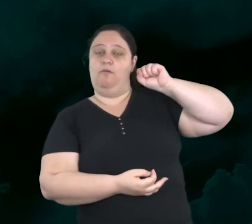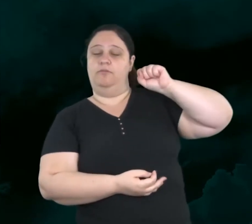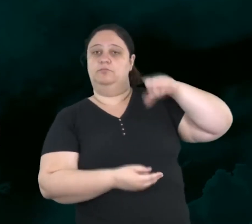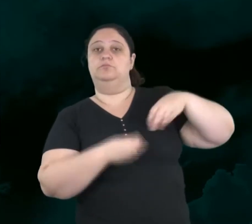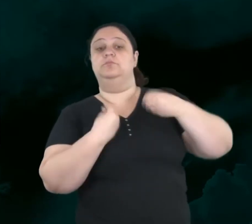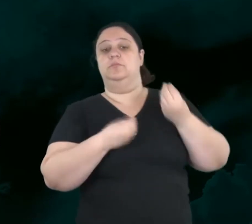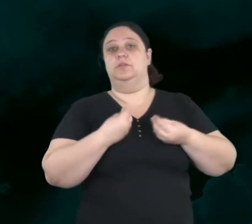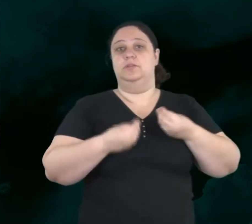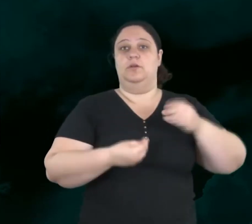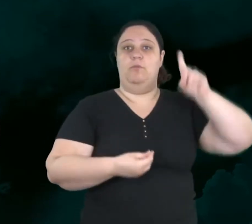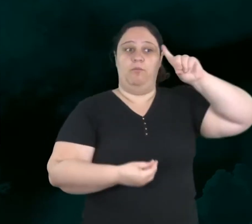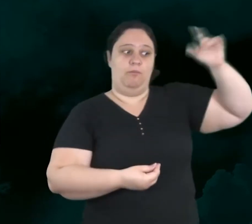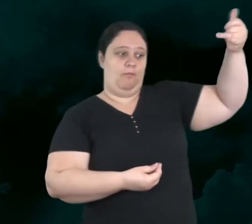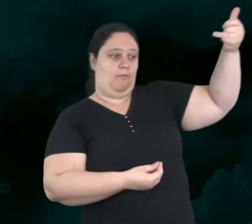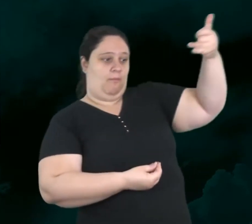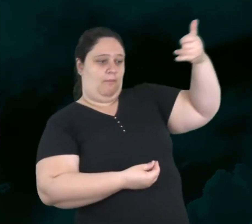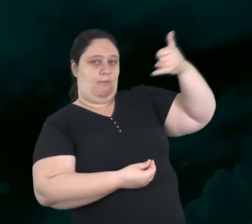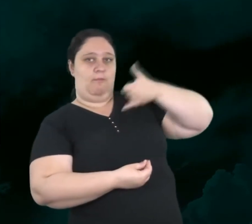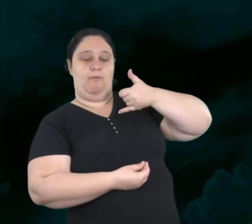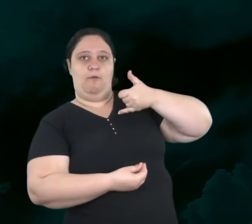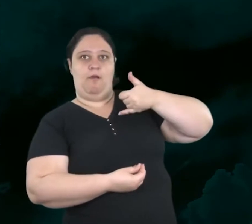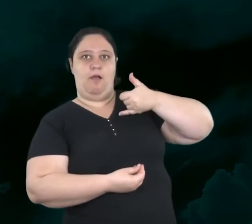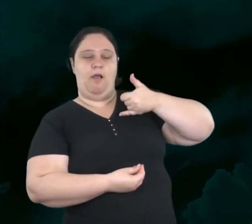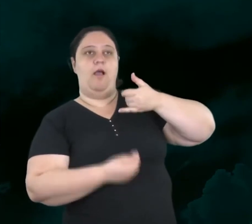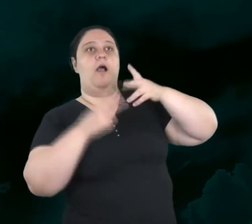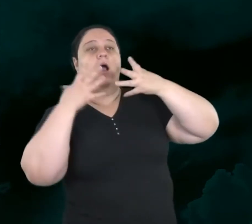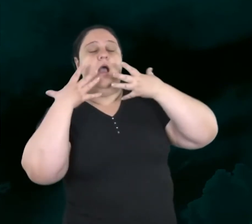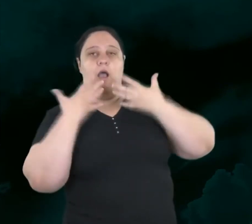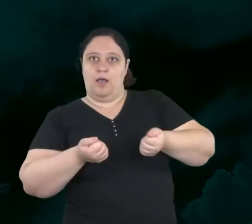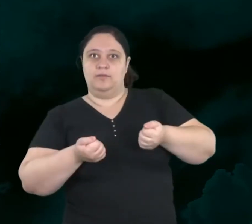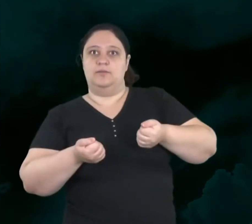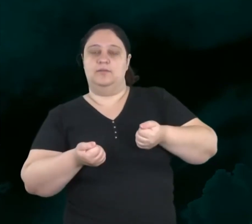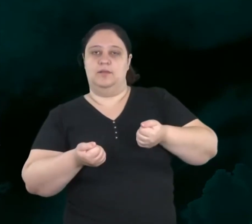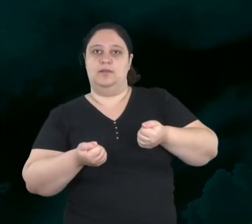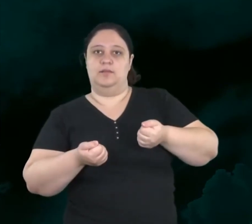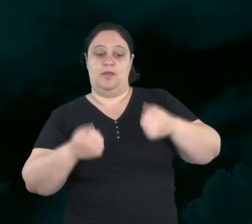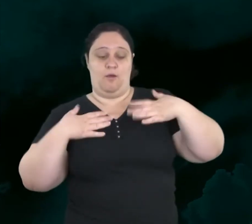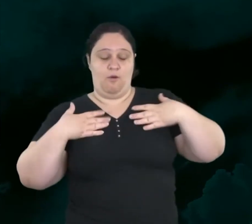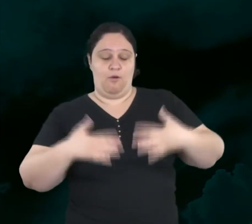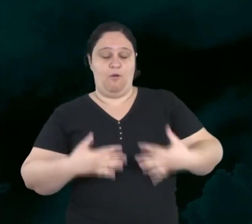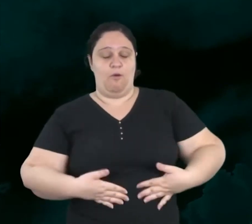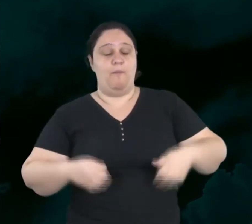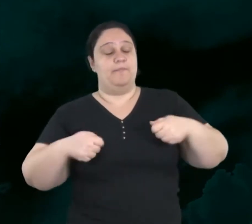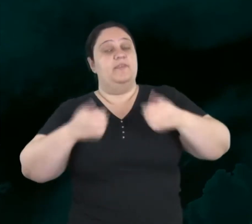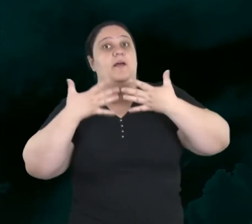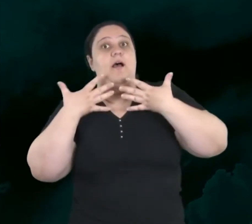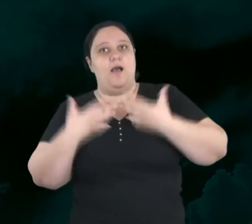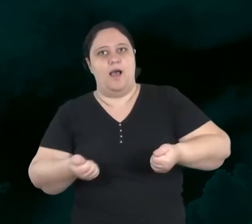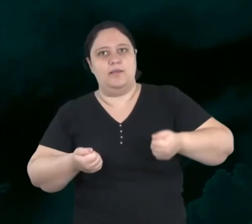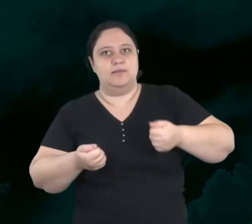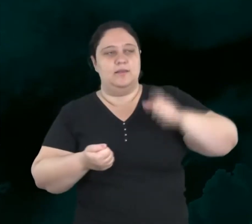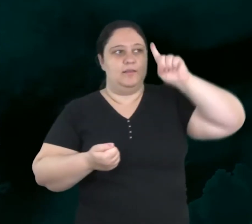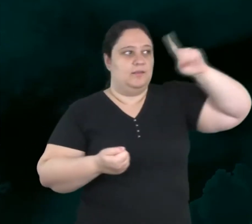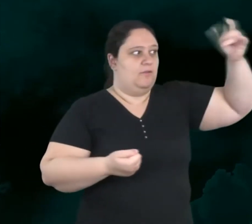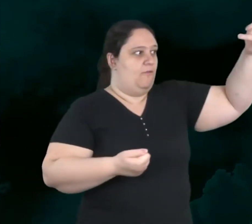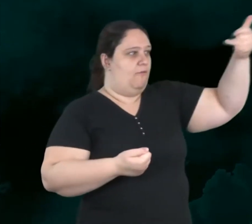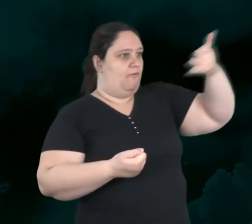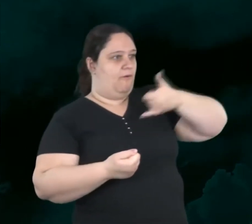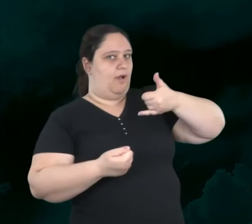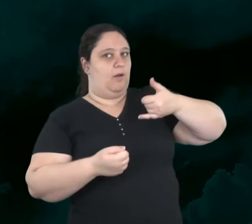a fé vem pelo ouvir. O corpo tem que aceitar essa palavra por meio